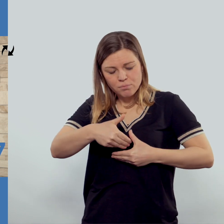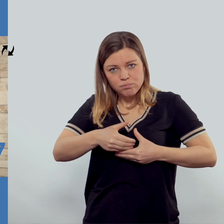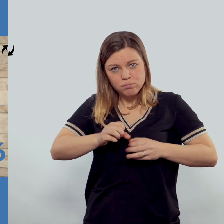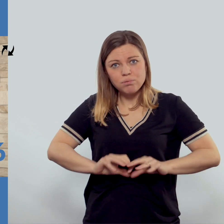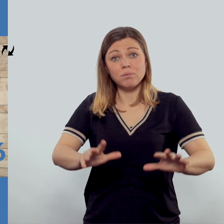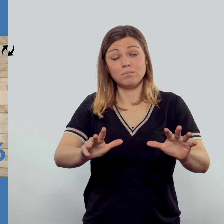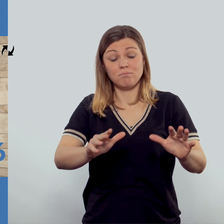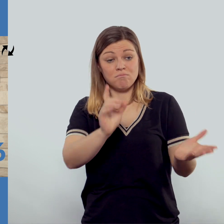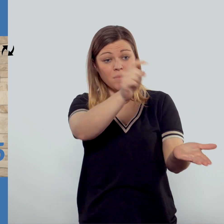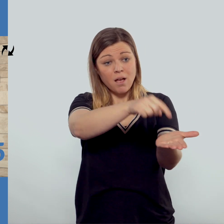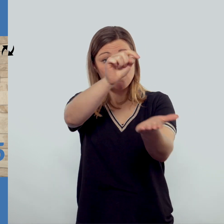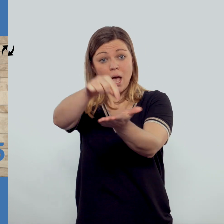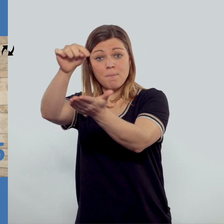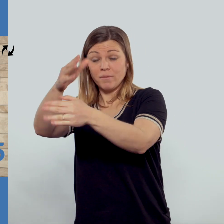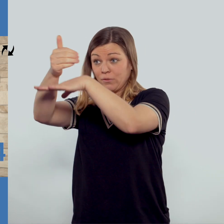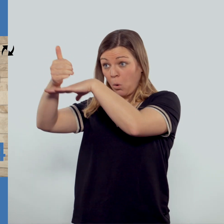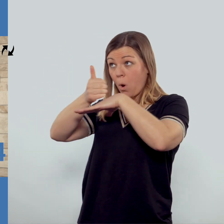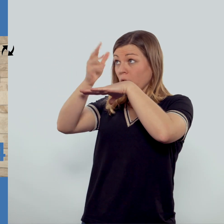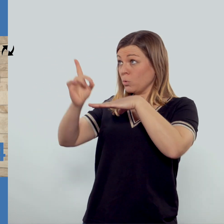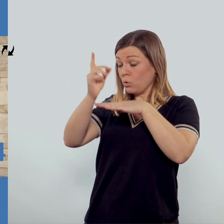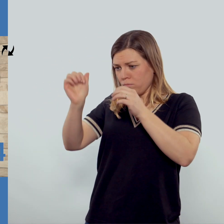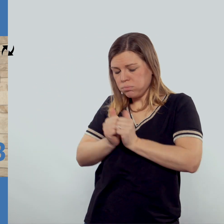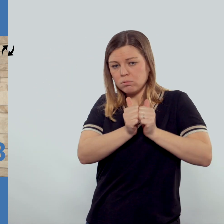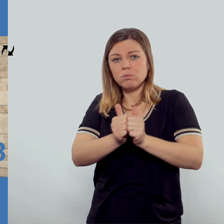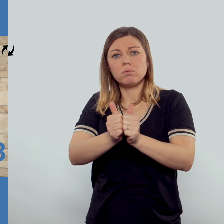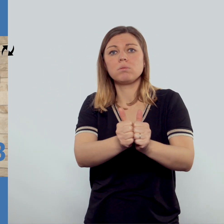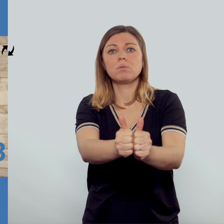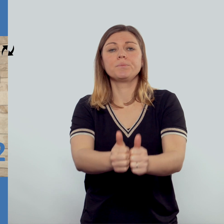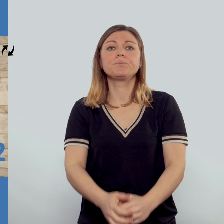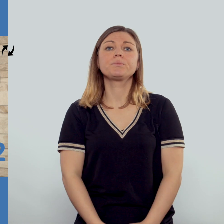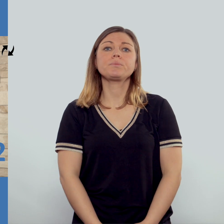c'est le règne de Dieu au complet, c'est le royaume de Dieu au complet qui l'accompagne.